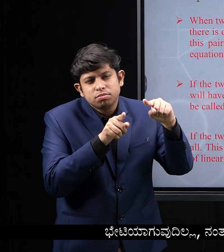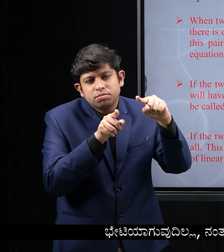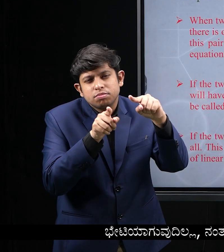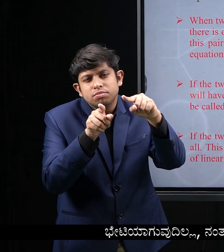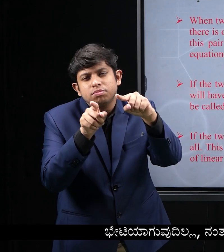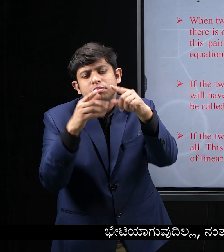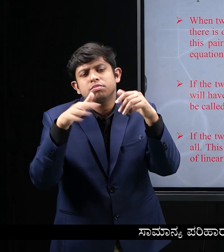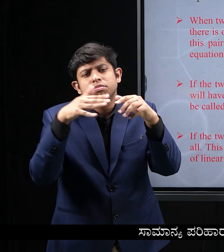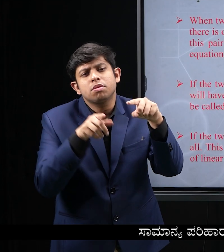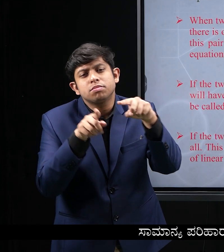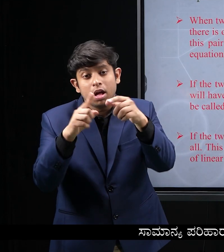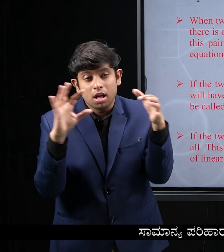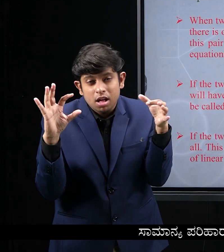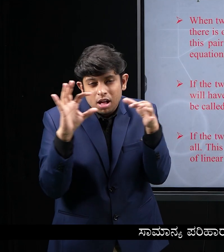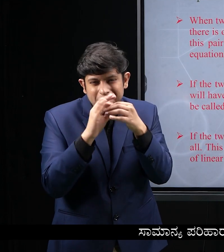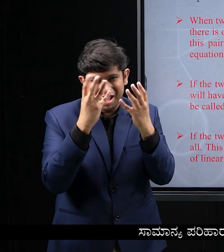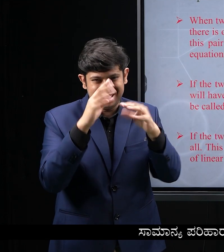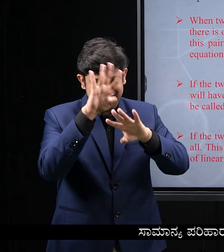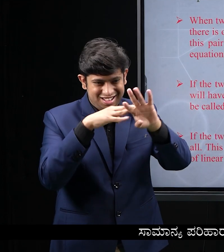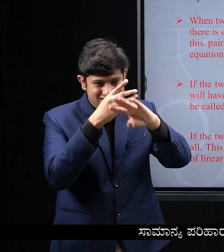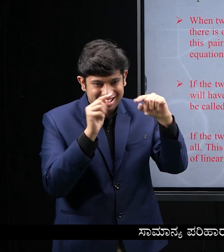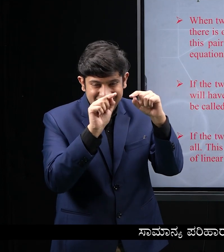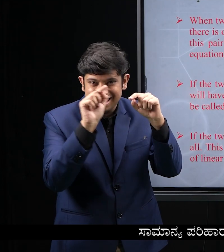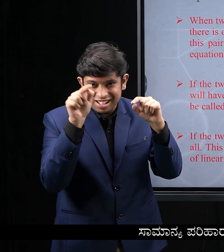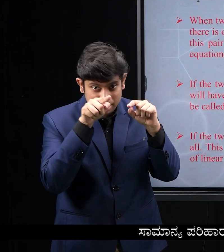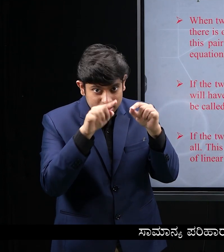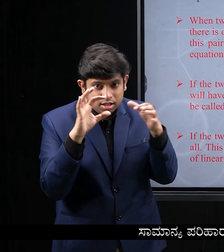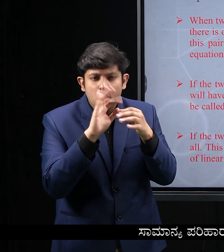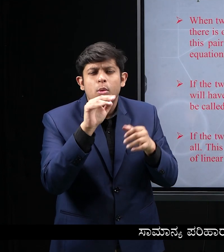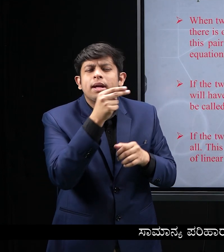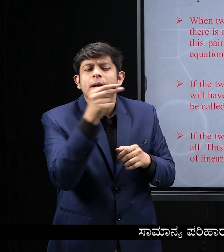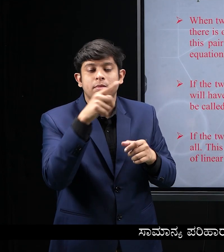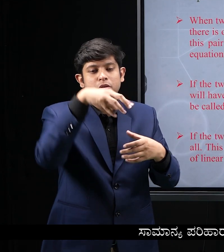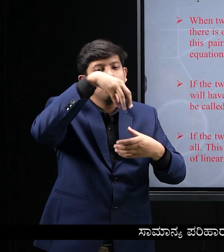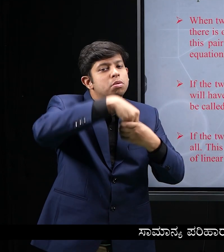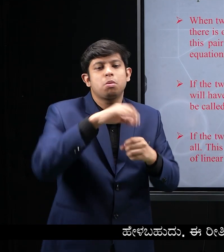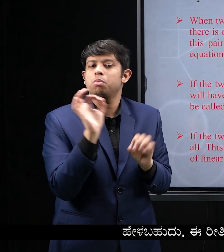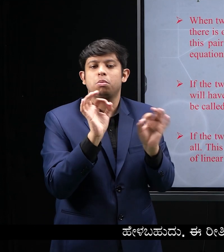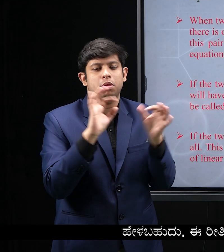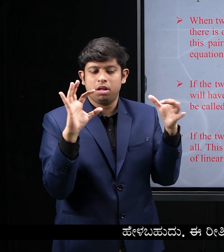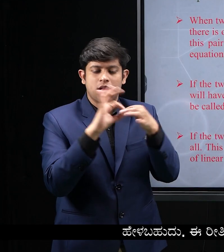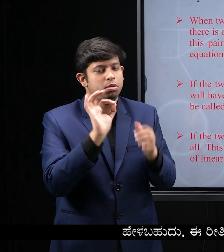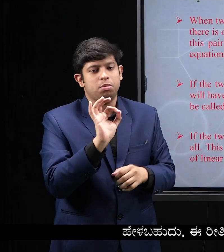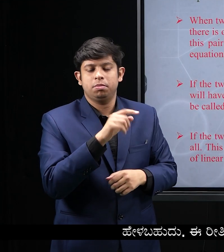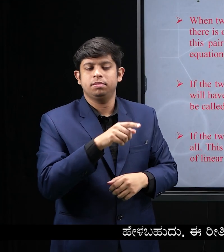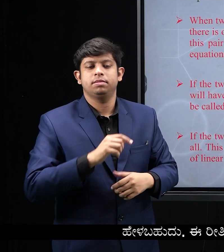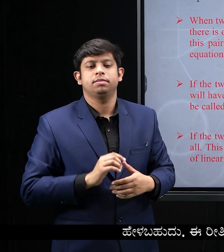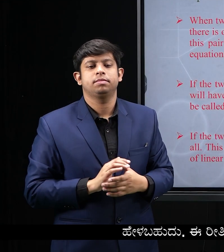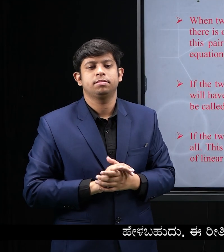ಸಮೀಕರಣಗಳು ಯಾವುದೇ ಸಾಮಾನ್ಯ ಪರಿಹಾರವನ್ನು ಹೊಂದಿರುವುದಿಲ್ಲ ಎಂದು ನಾವು ಹೇಳಬಹುದು. ಈ ರೀತಿಯ ರೇಖೀಯ ಸಮೀಕರಣದ